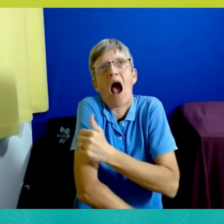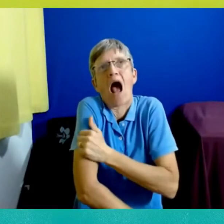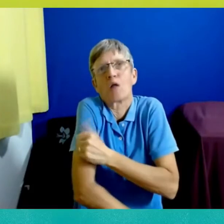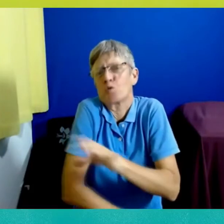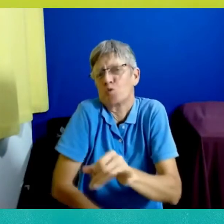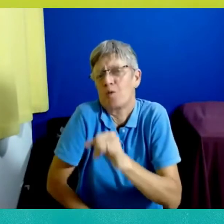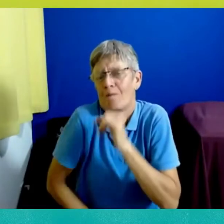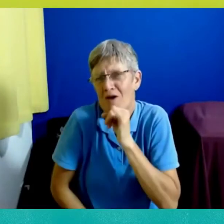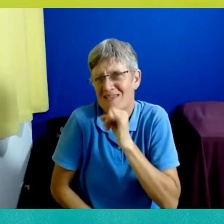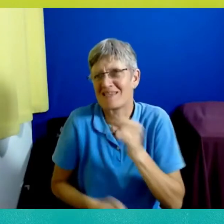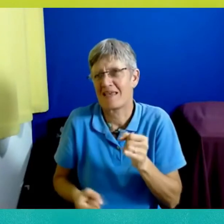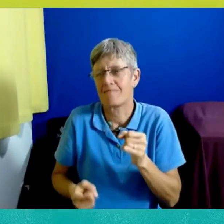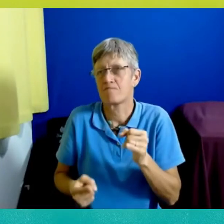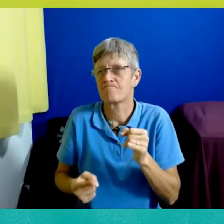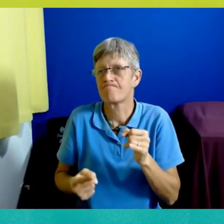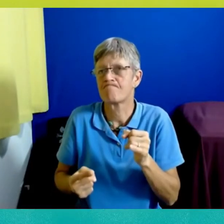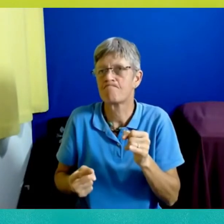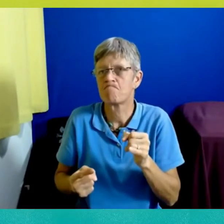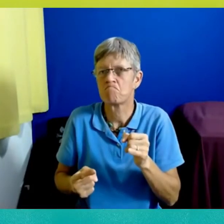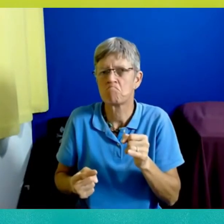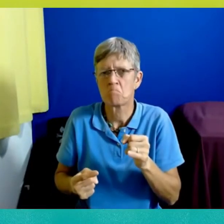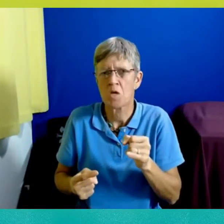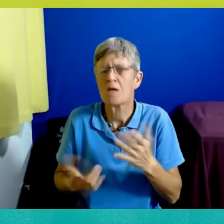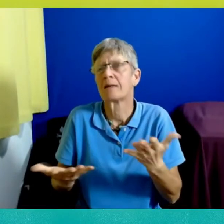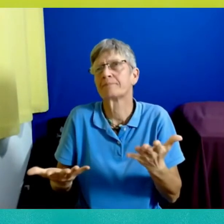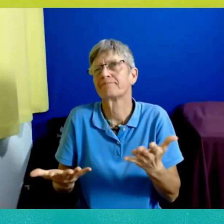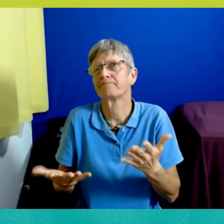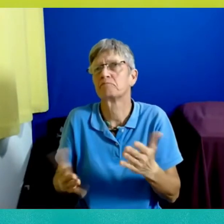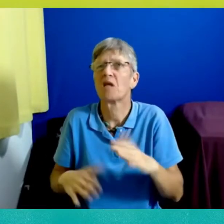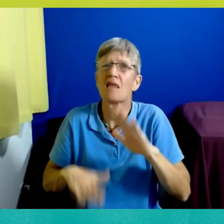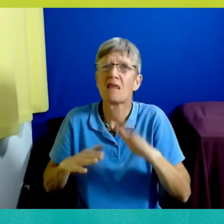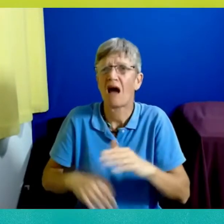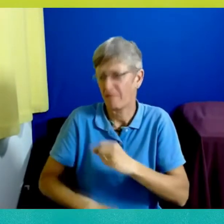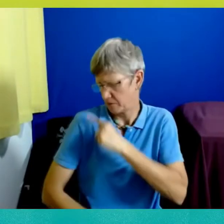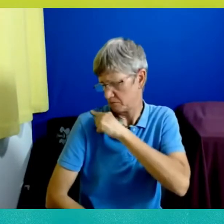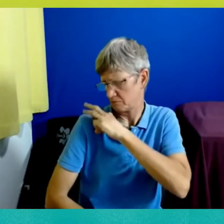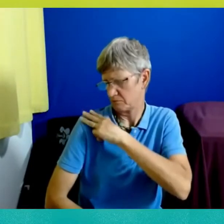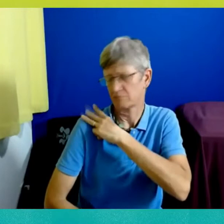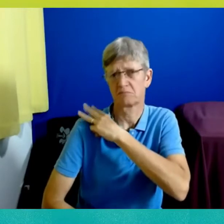Então, tem alguns alunos, por exemplo,